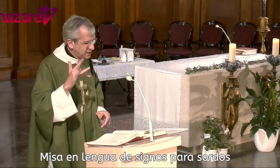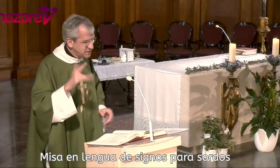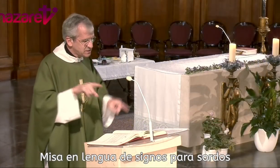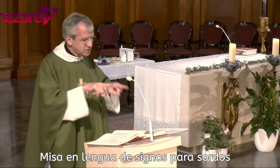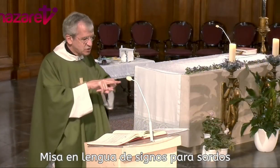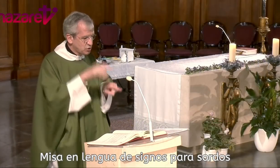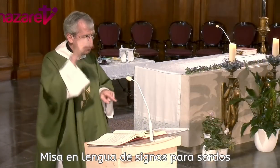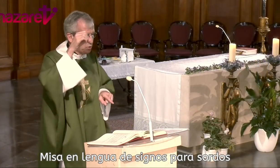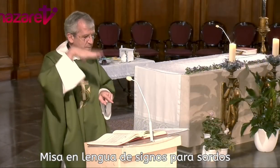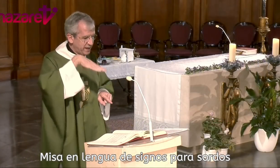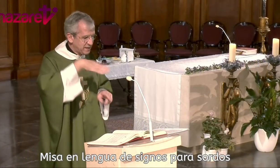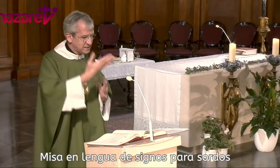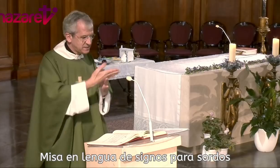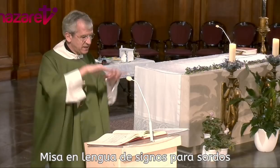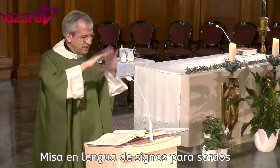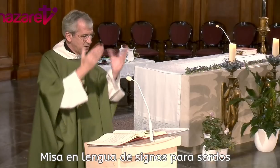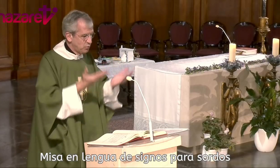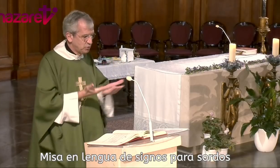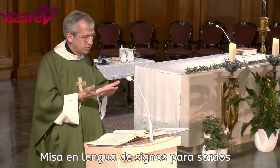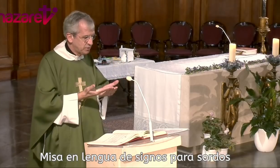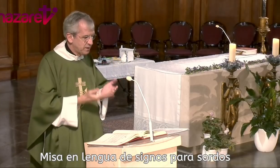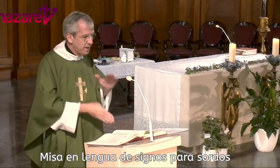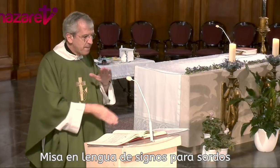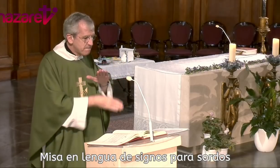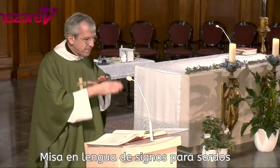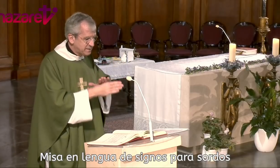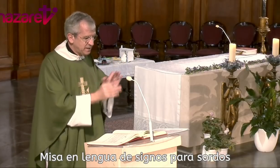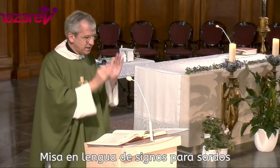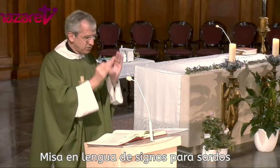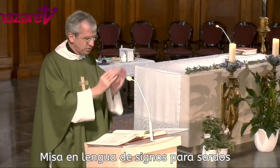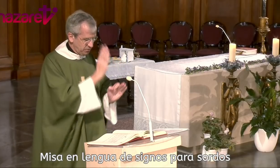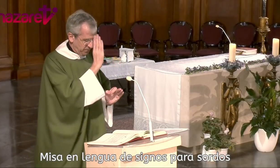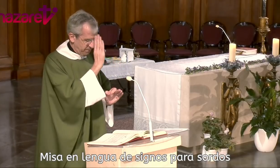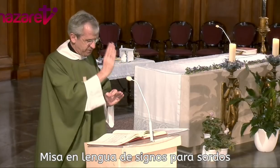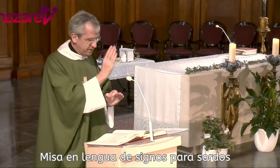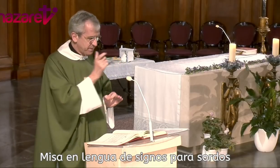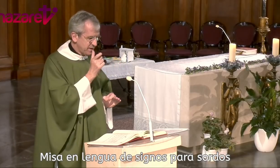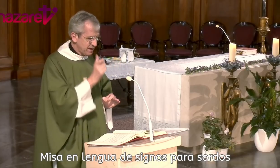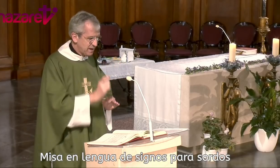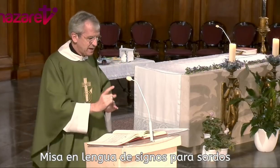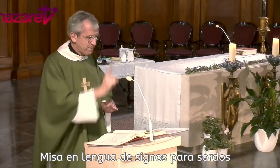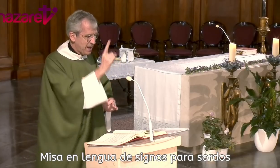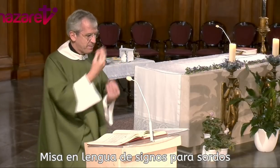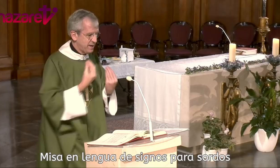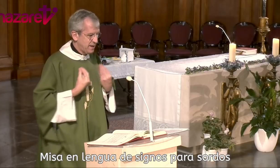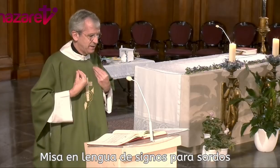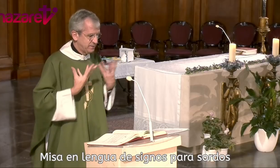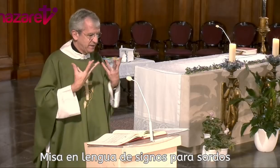Brilláis como lumbreras en el mundo, manteniendo firme la palabra de la